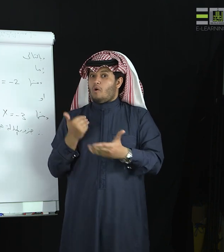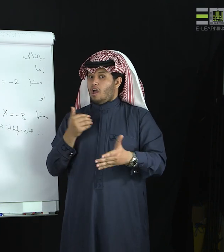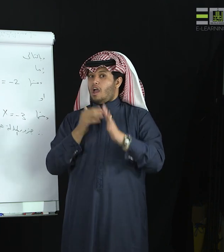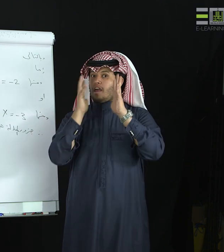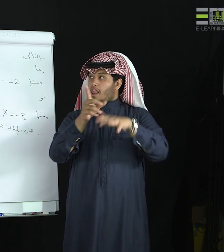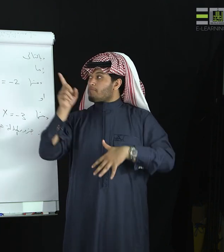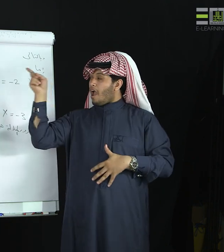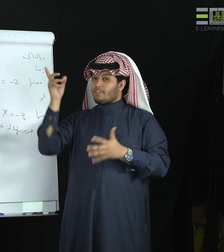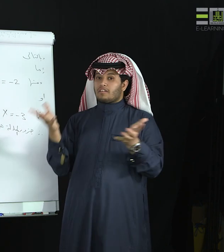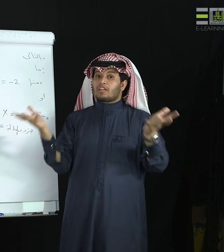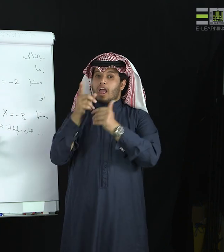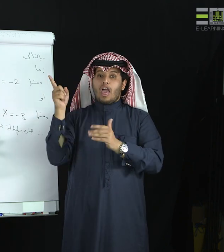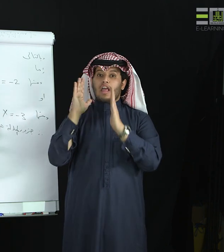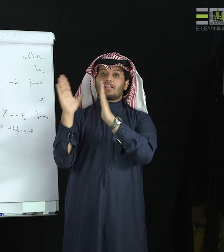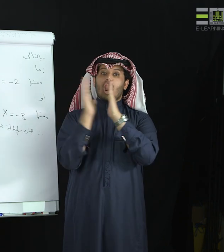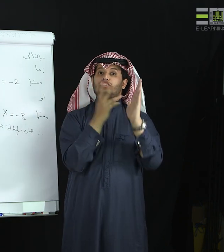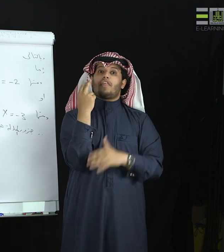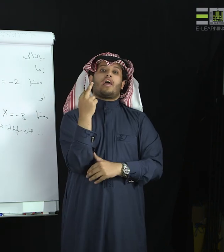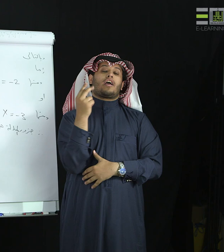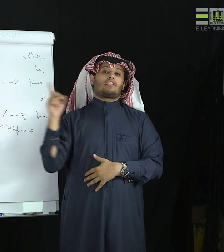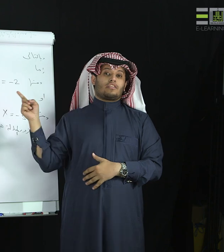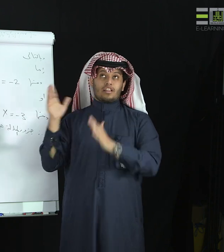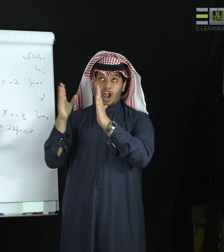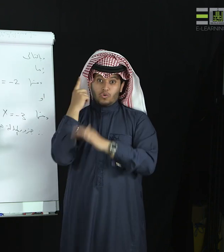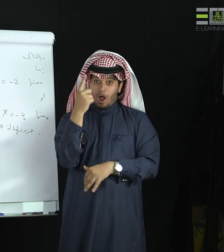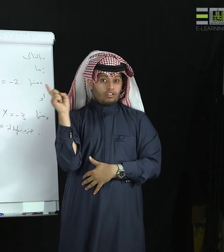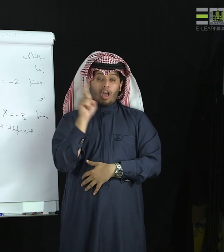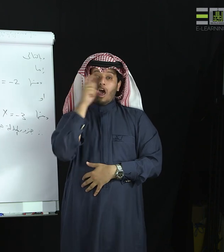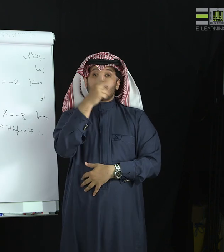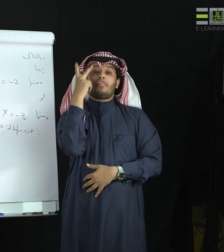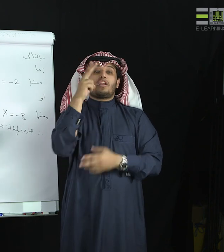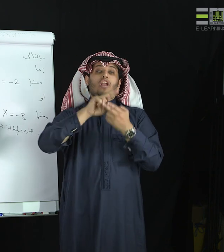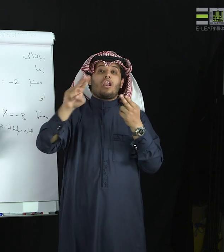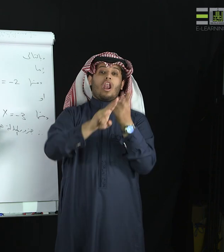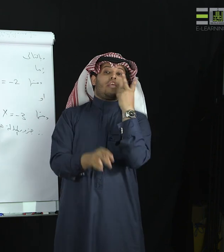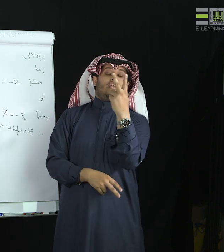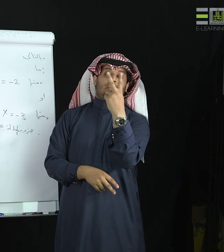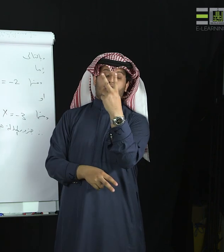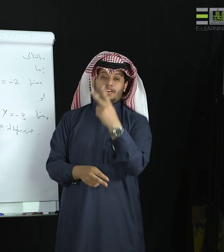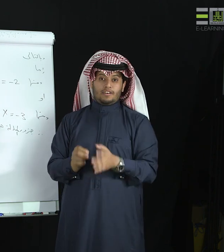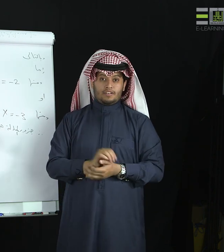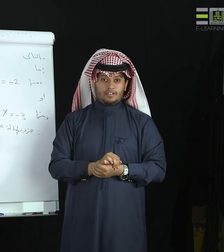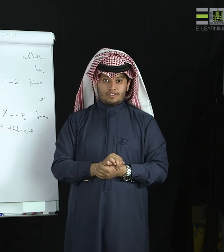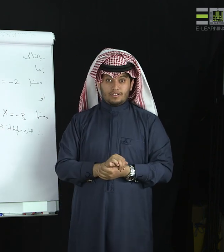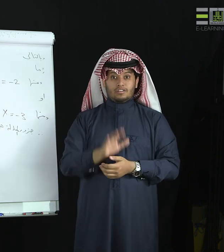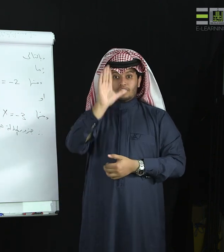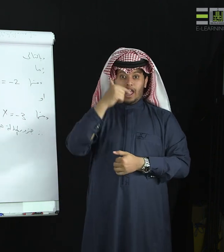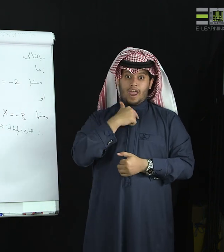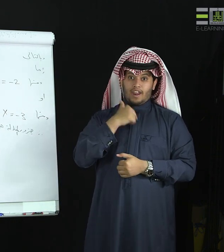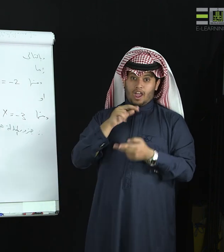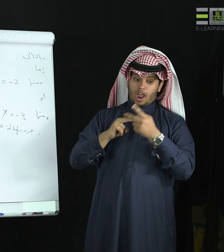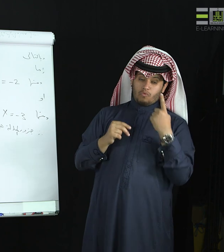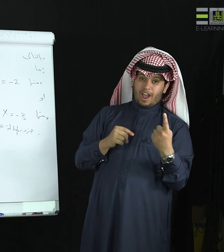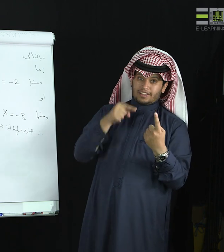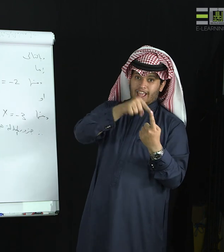احنا بنحلها معادلة من الدرجة الثانية، مش هيكون لها حل واحد، ليها حلان صحيحان. إذا عوضنا في المعادلة